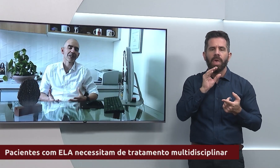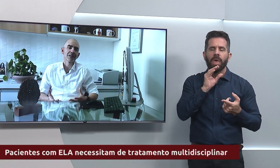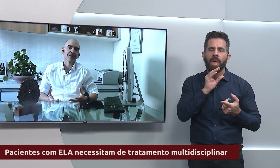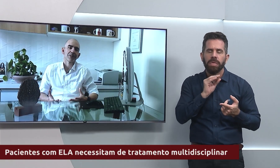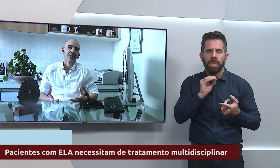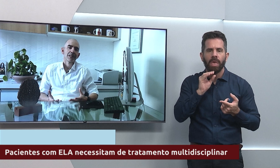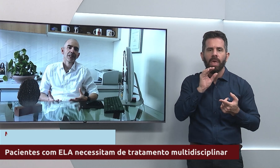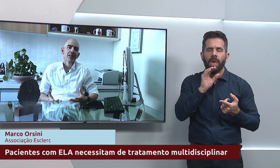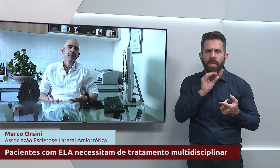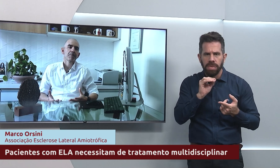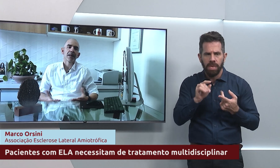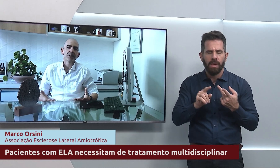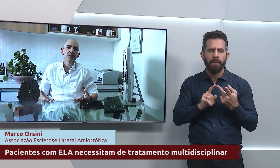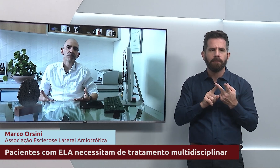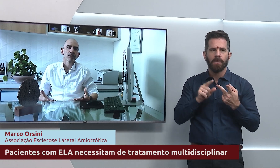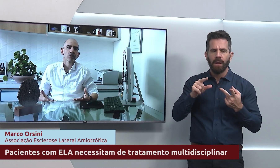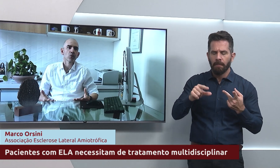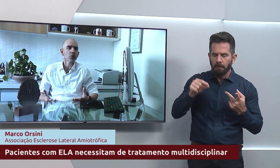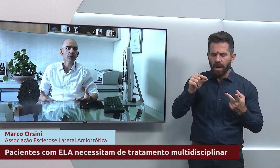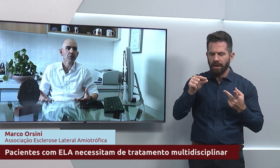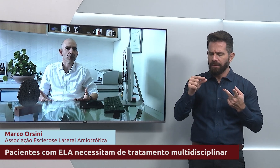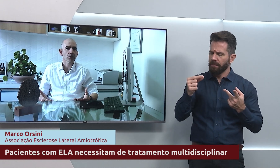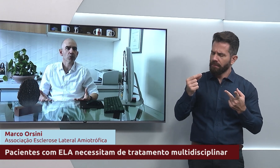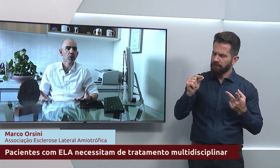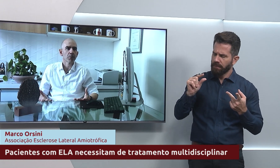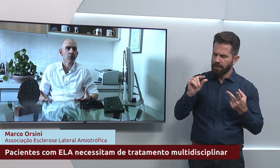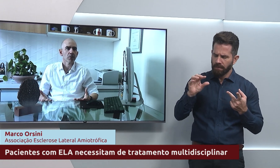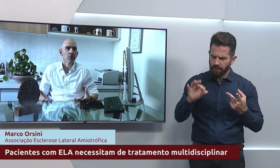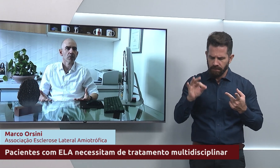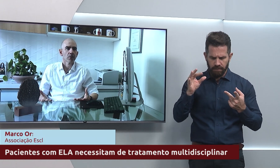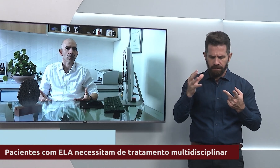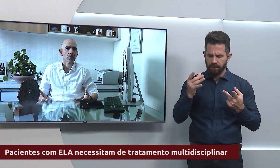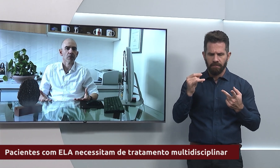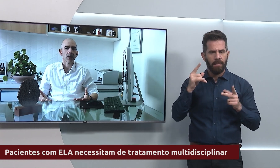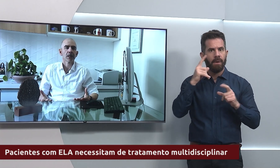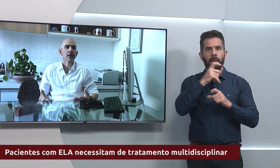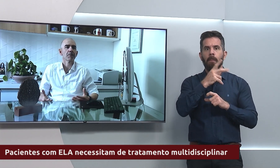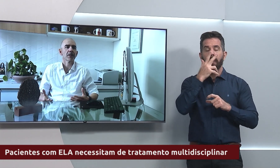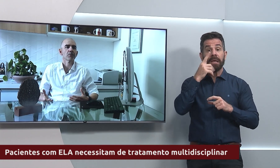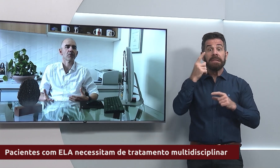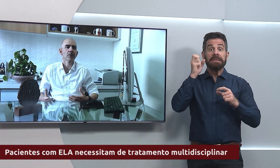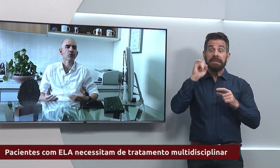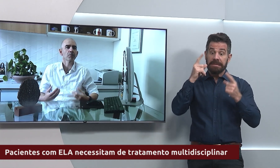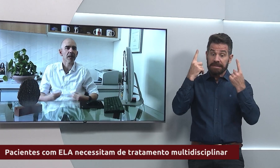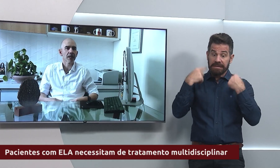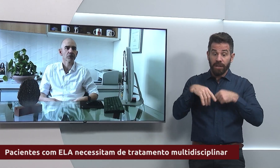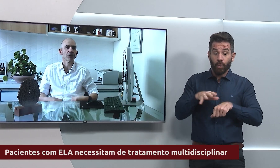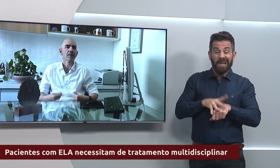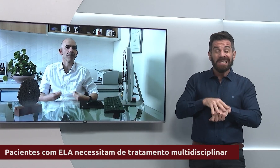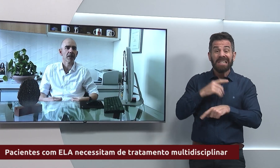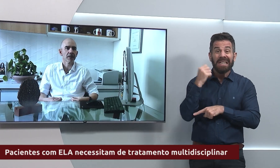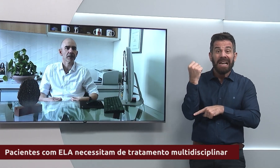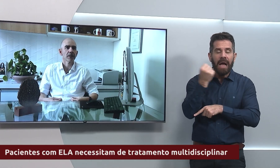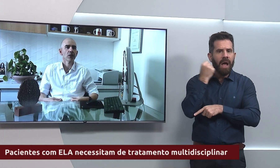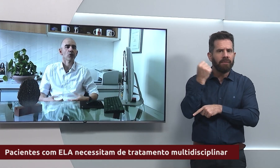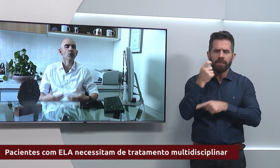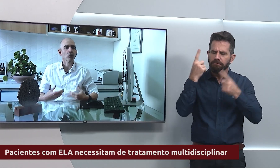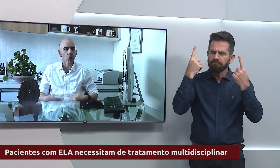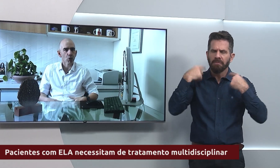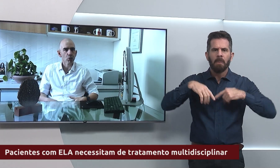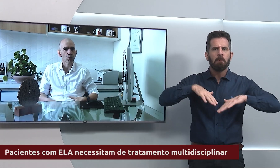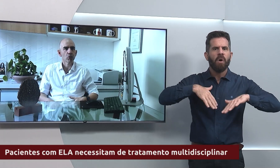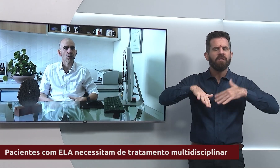mais grave, ele perde todos os movimentos do corpo. Ele perde o movimento dos braços, da perna,